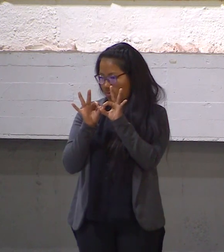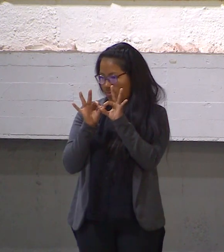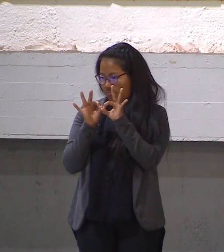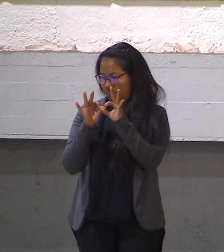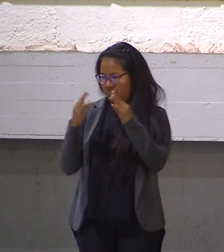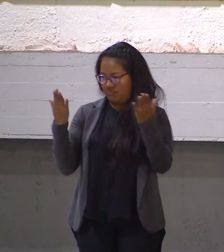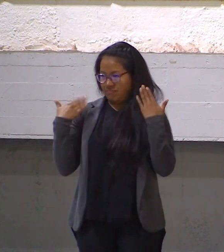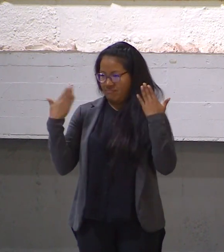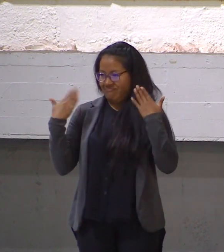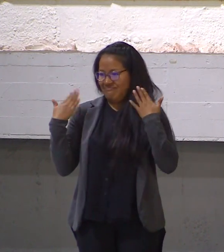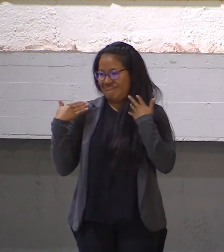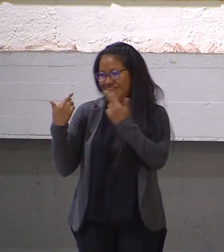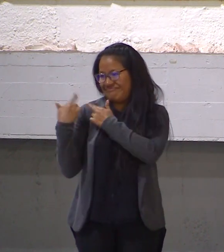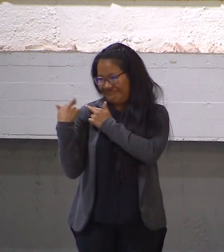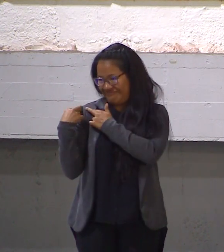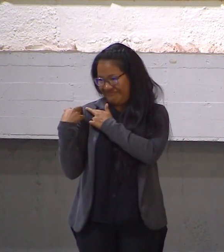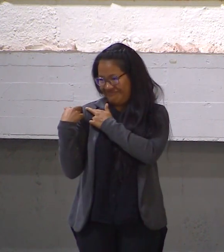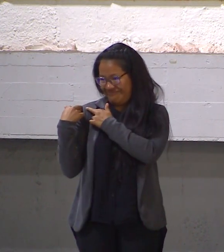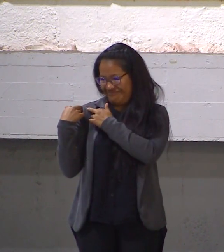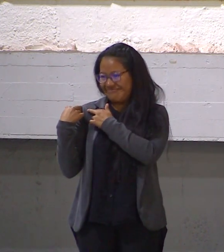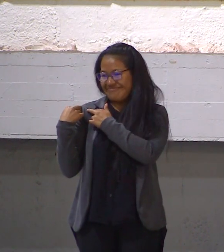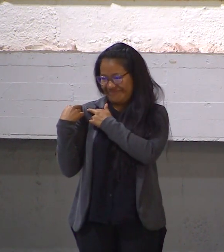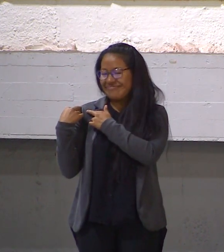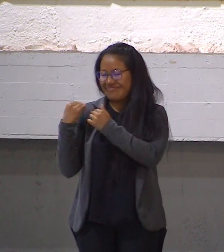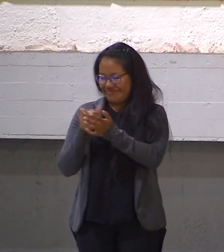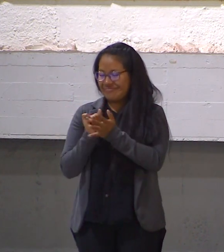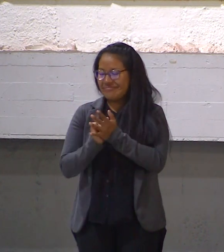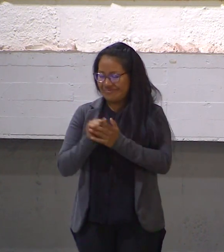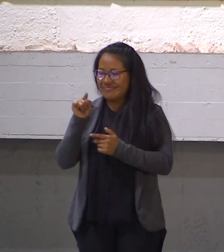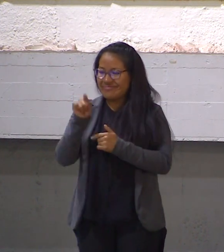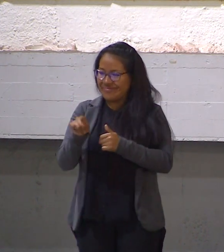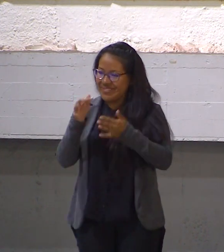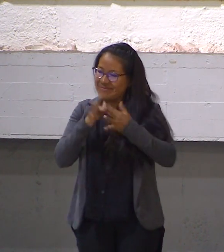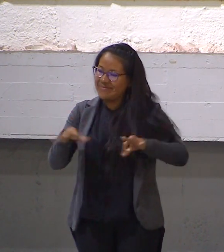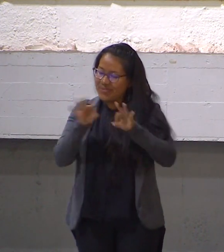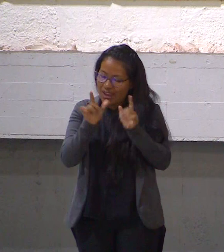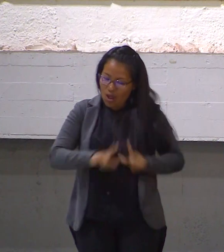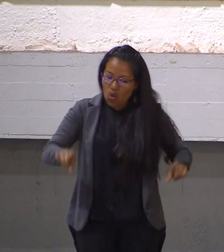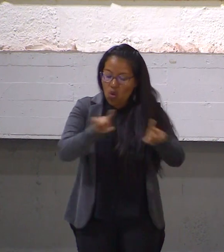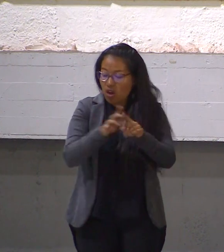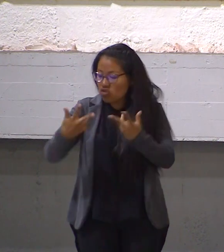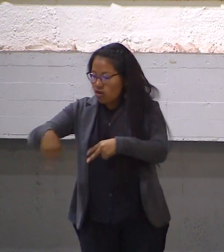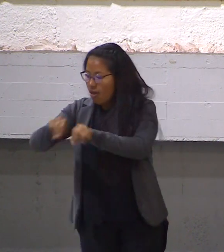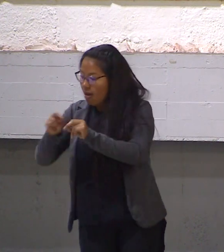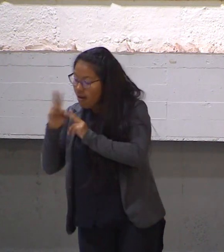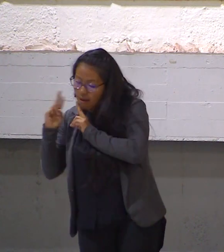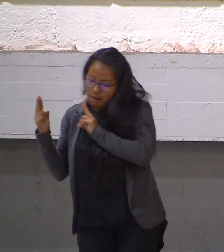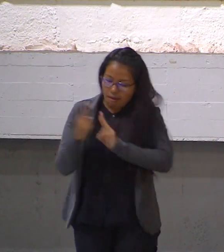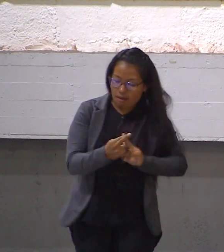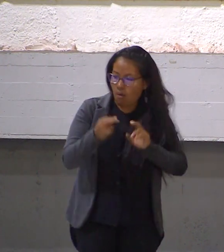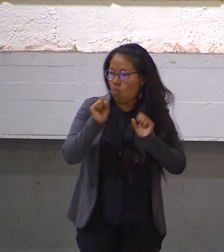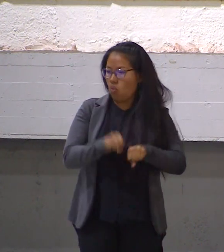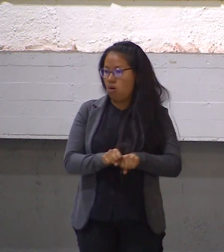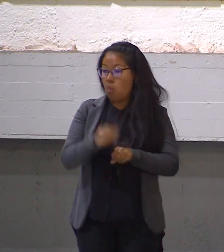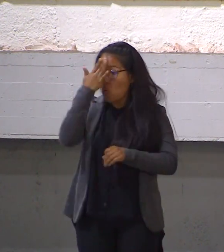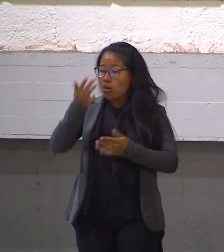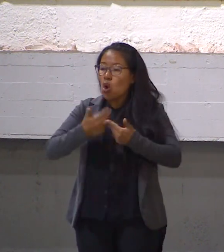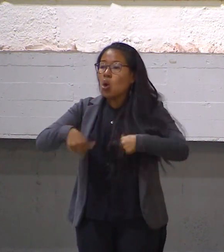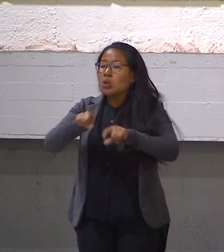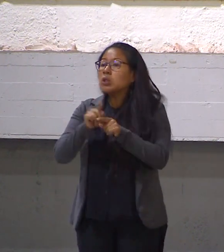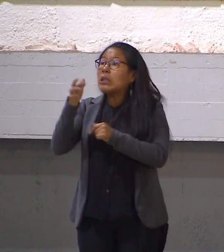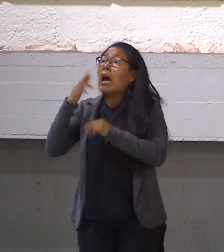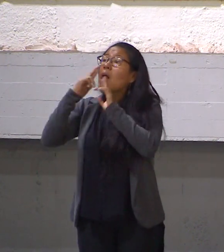y es ponernos en nuestro lugar darnos el lugar en la sociedad nosotros nos van a dar el lugar